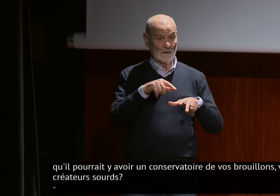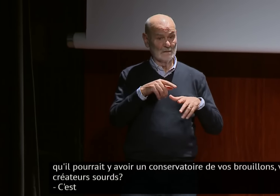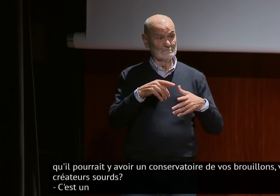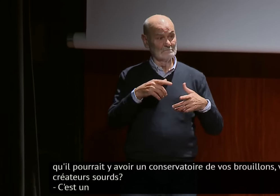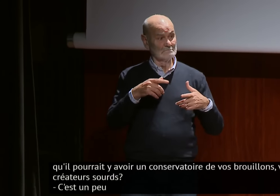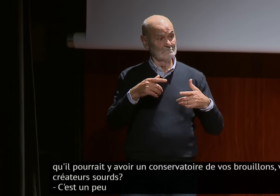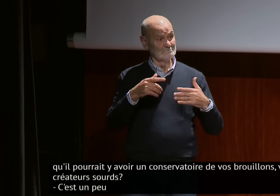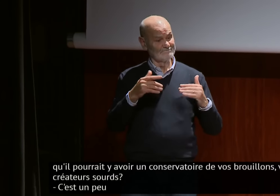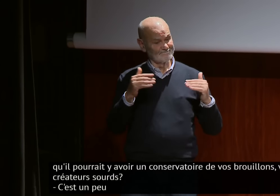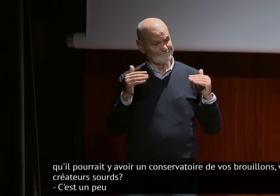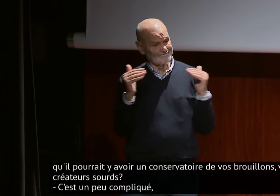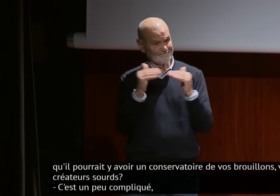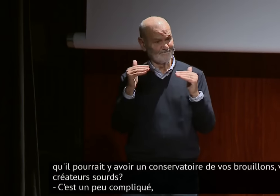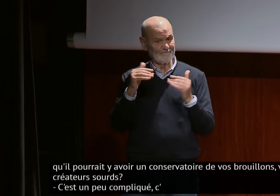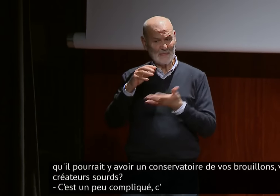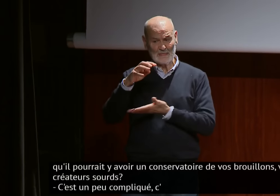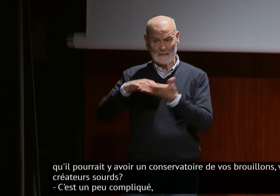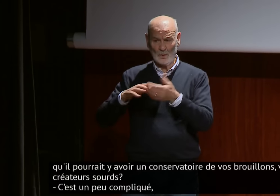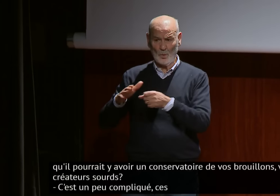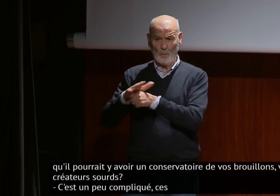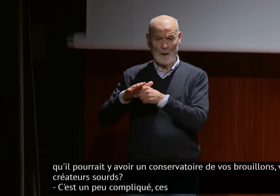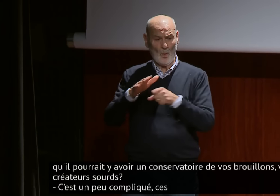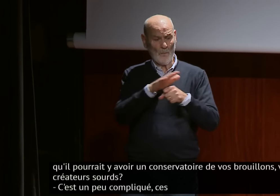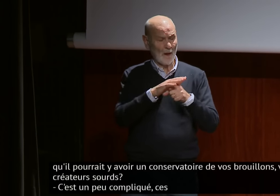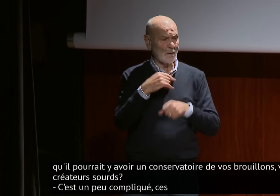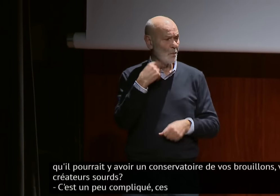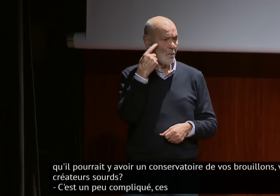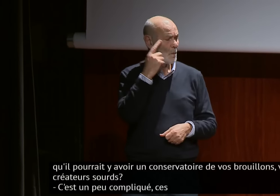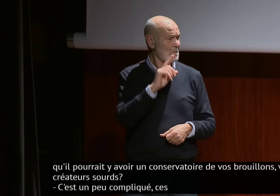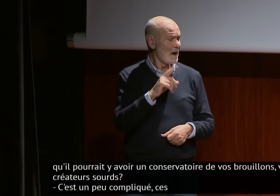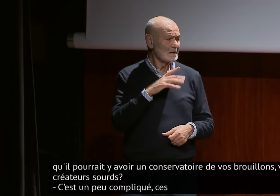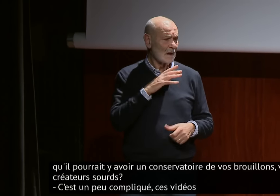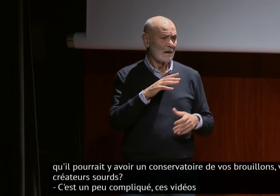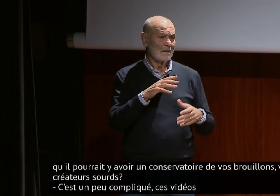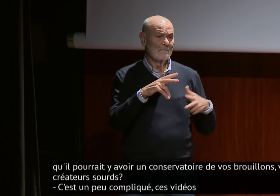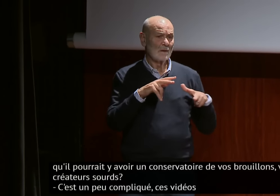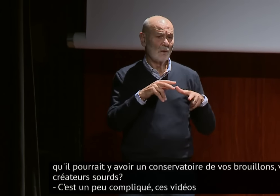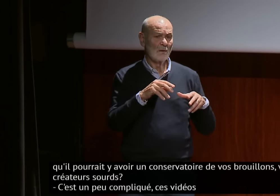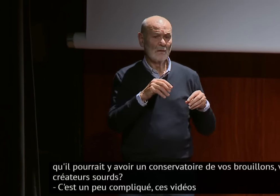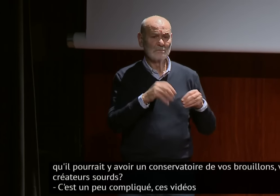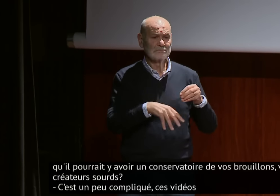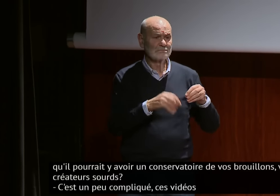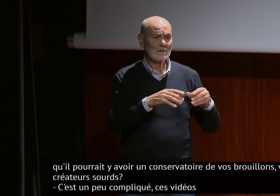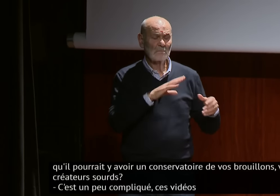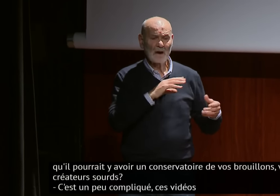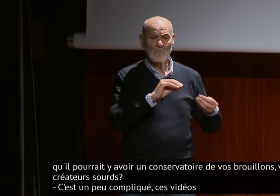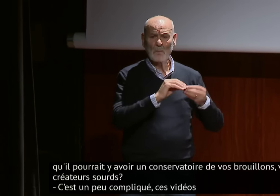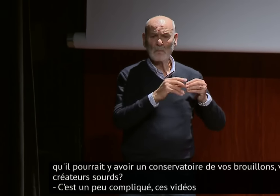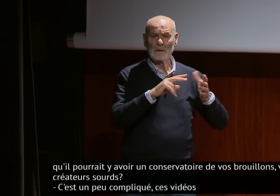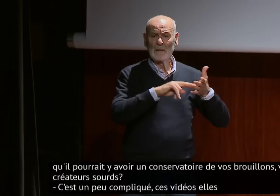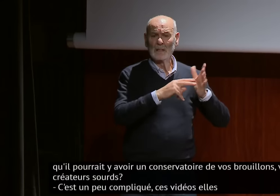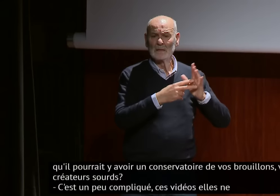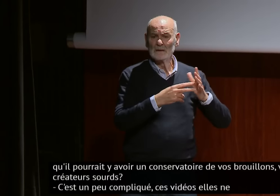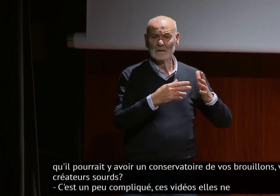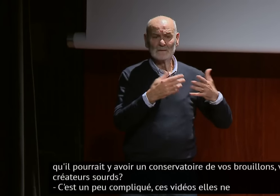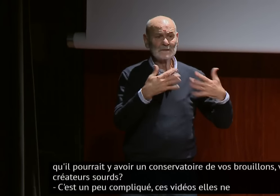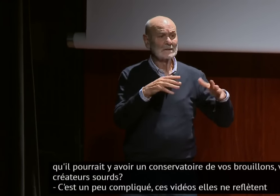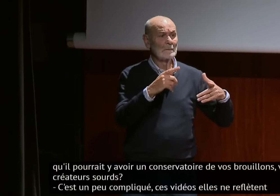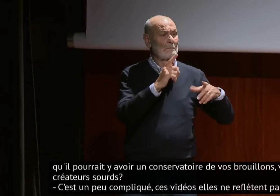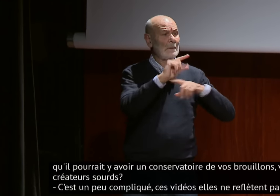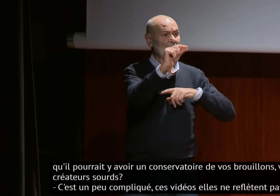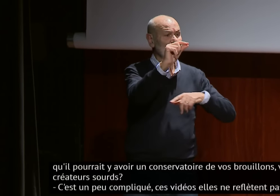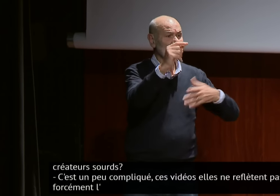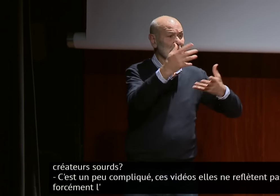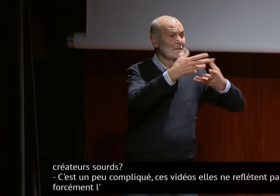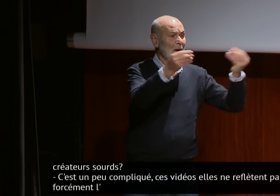ces vidéos, elles sont pas, elle reflète pas forcément l'intégralité. Il y a eu des